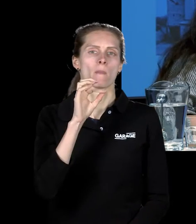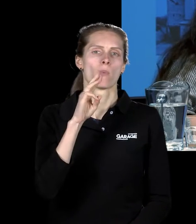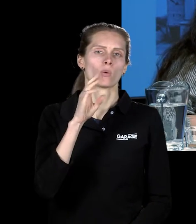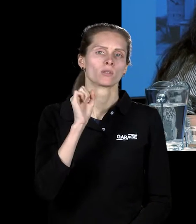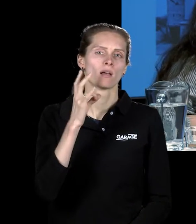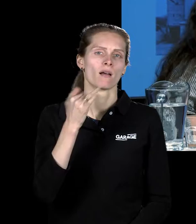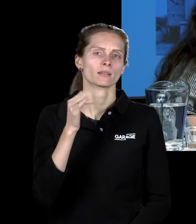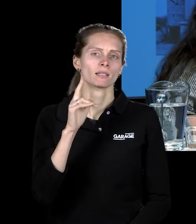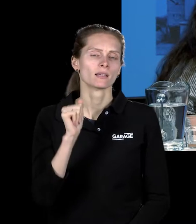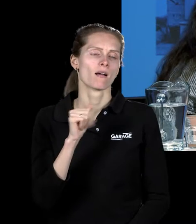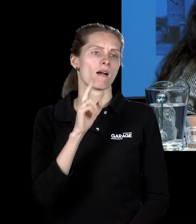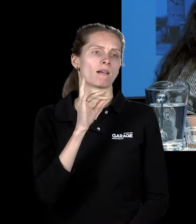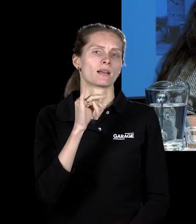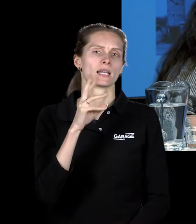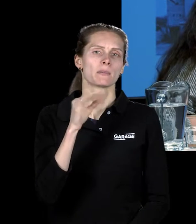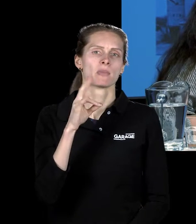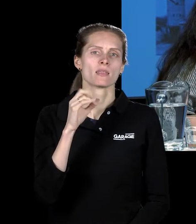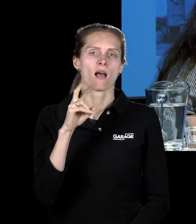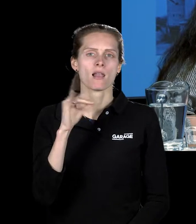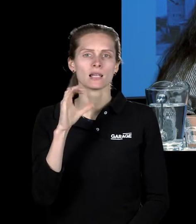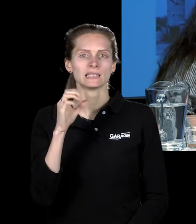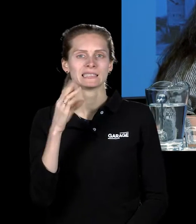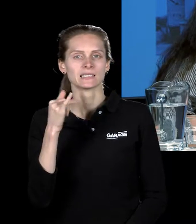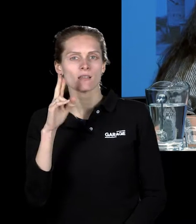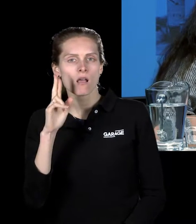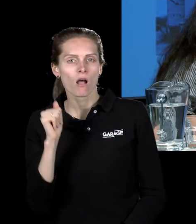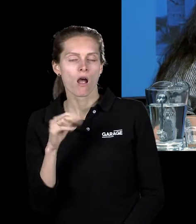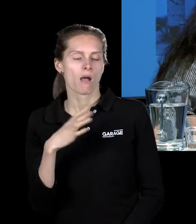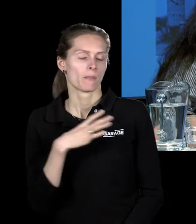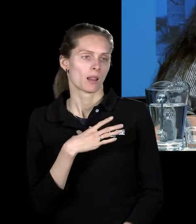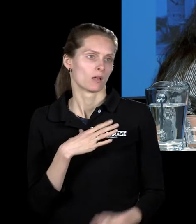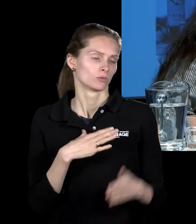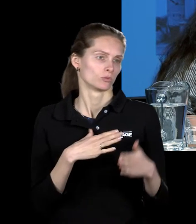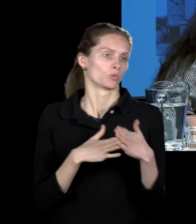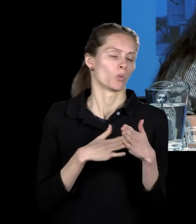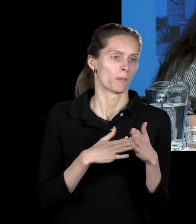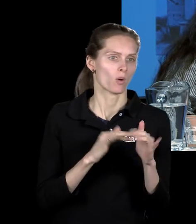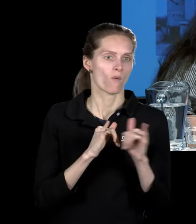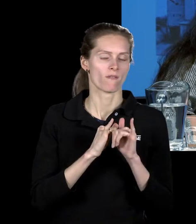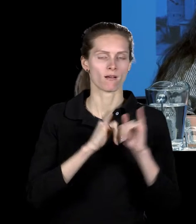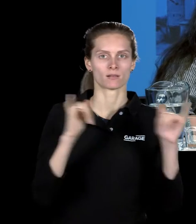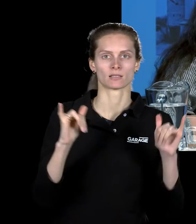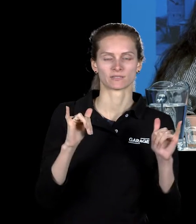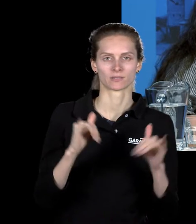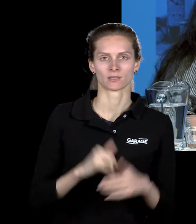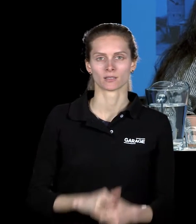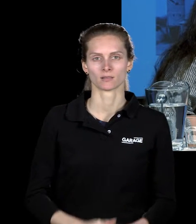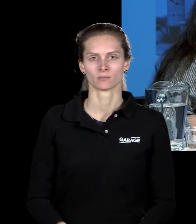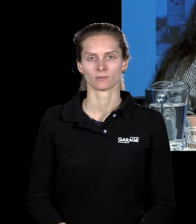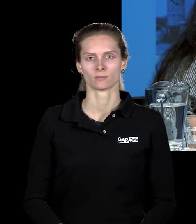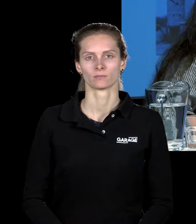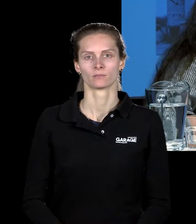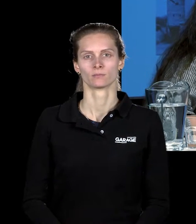ботаника, криминалистика, криминальные типы. Была такая вот совершенно тупиковая ветка развития психологии, например.